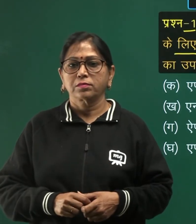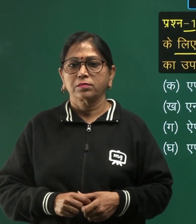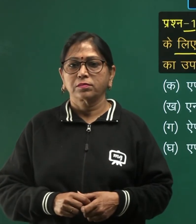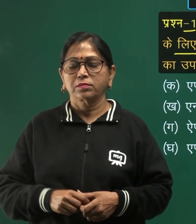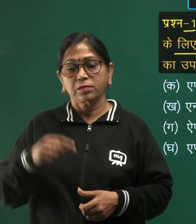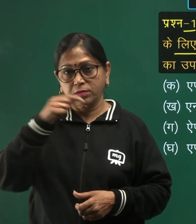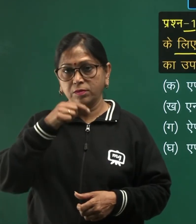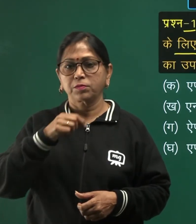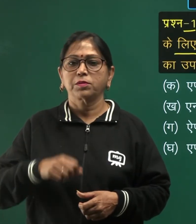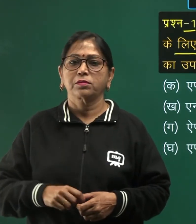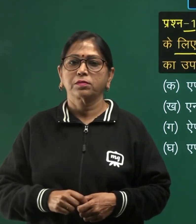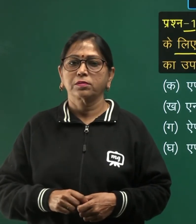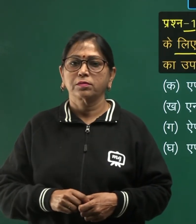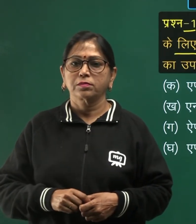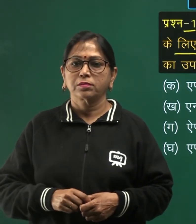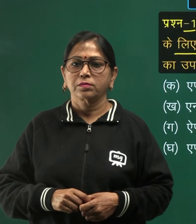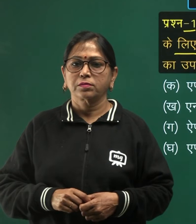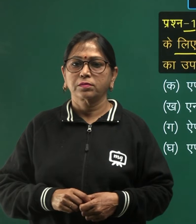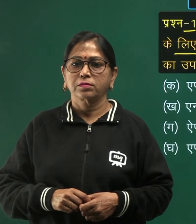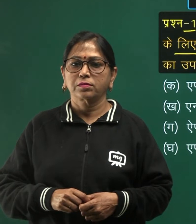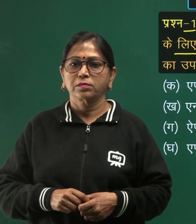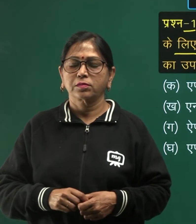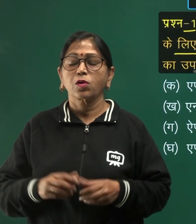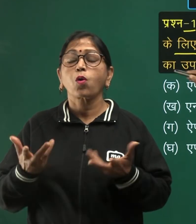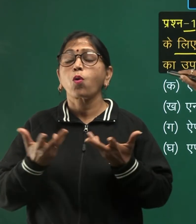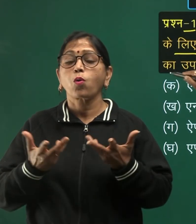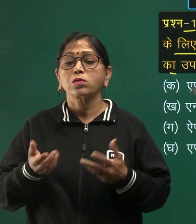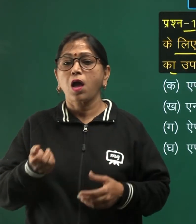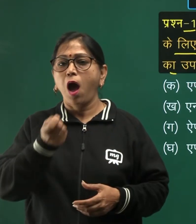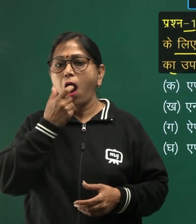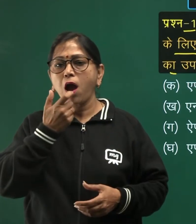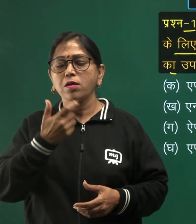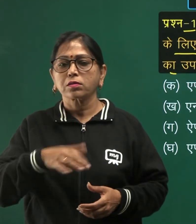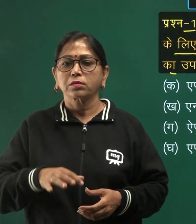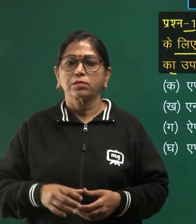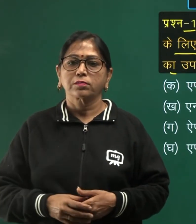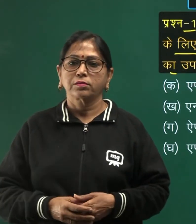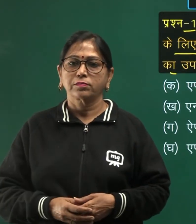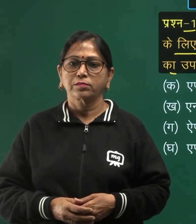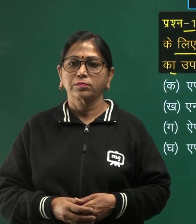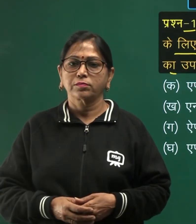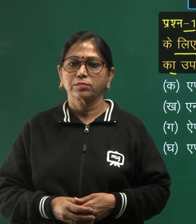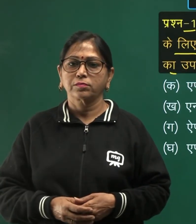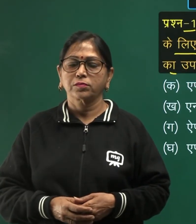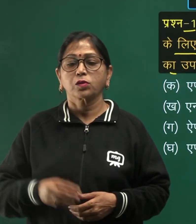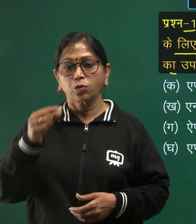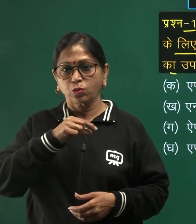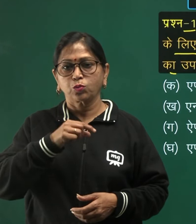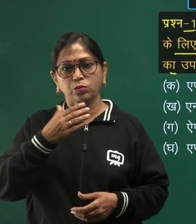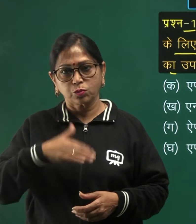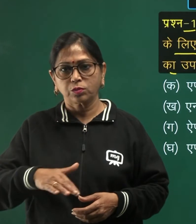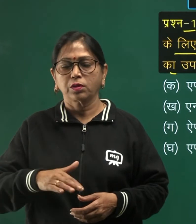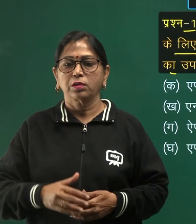करने के लिए निम्न में से किस औषधि का